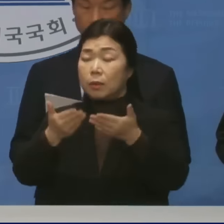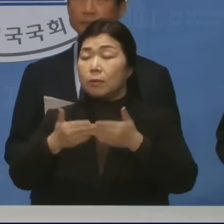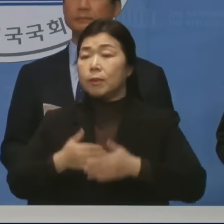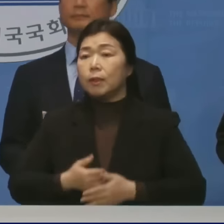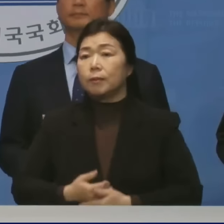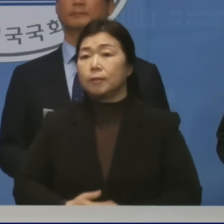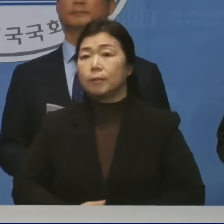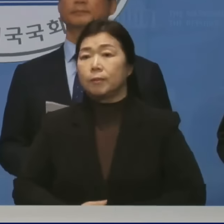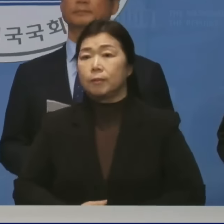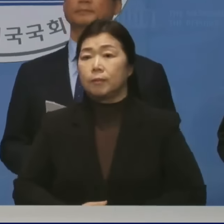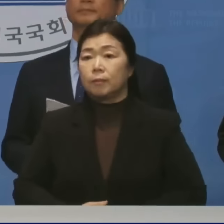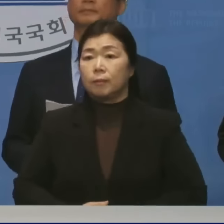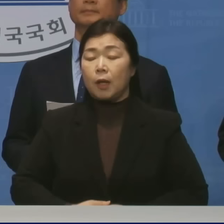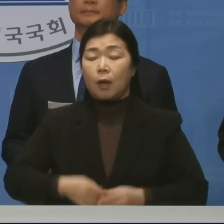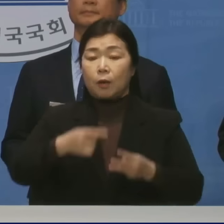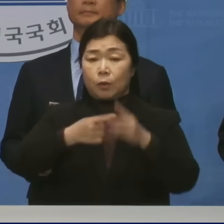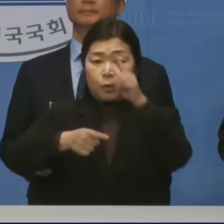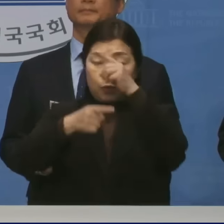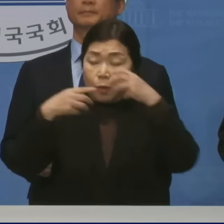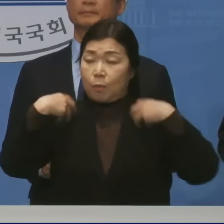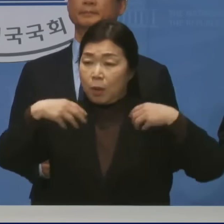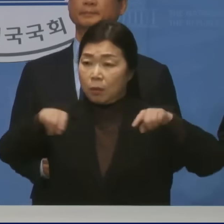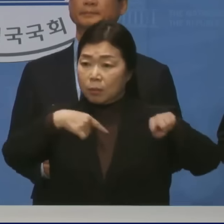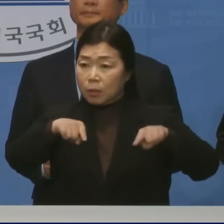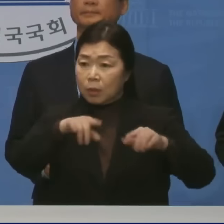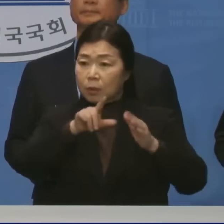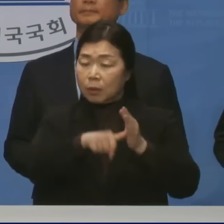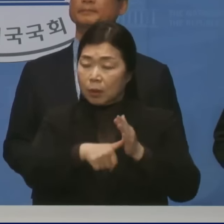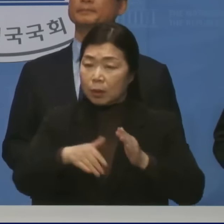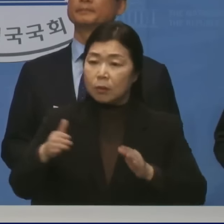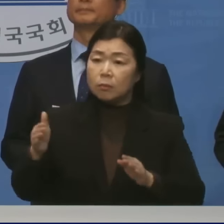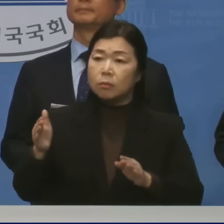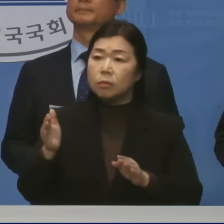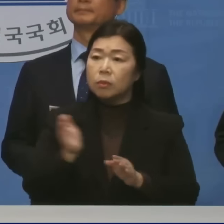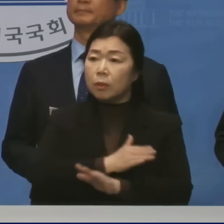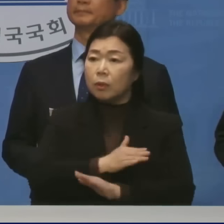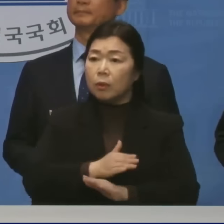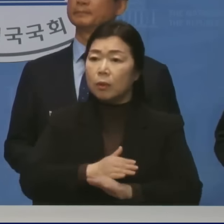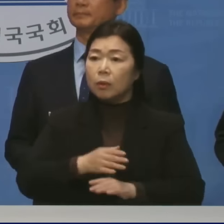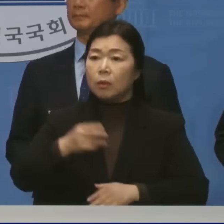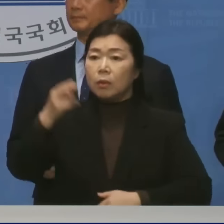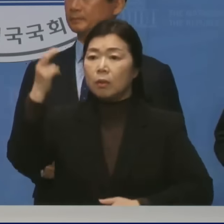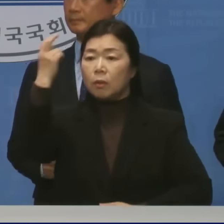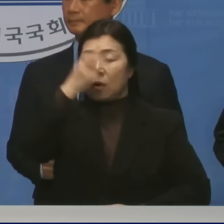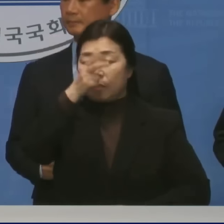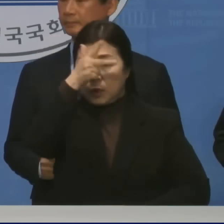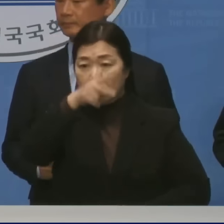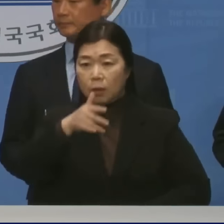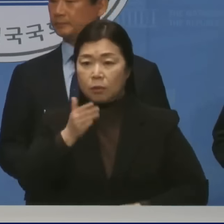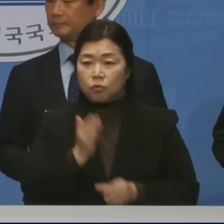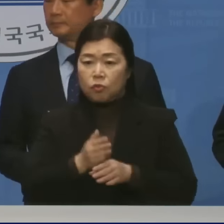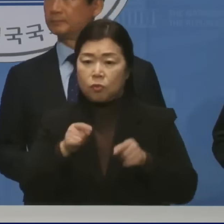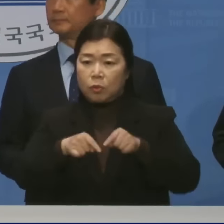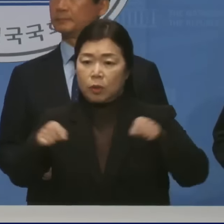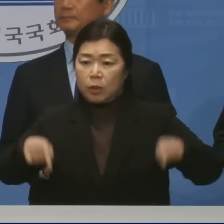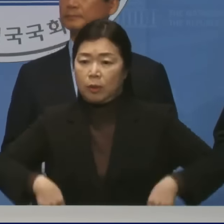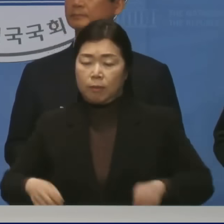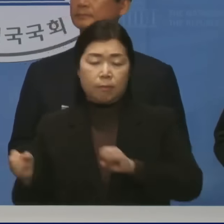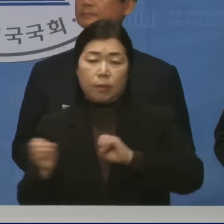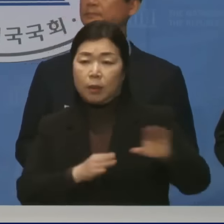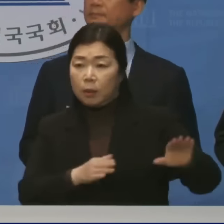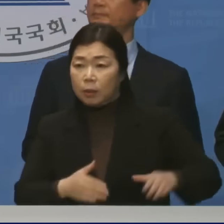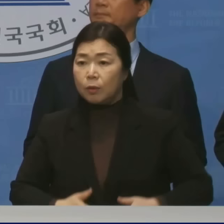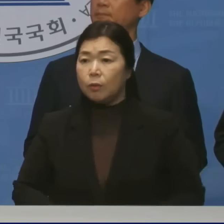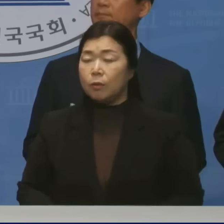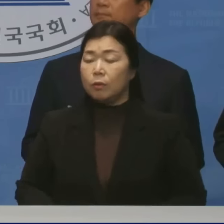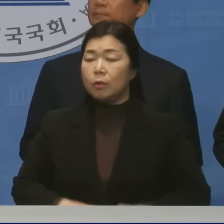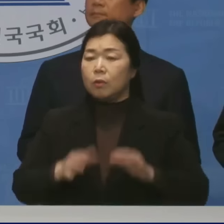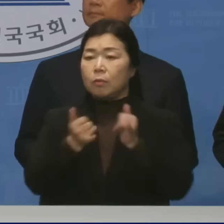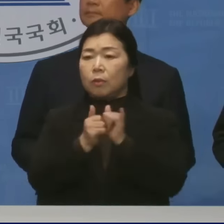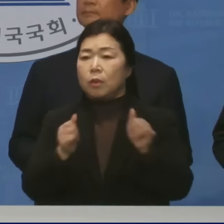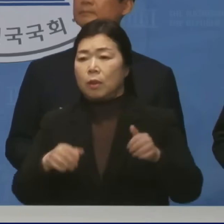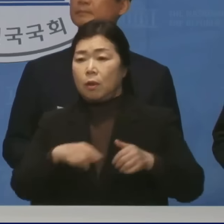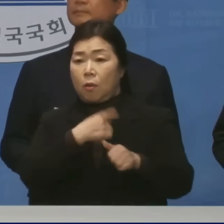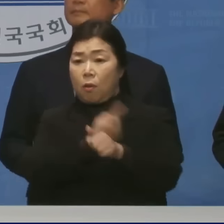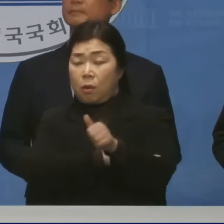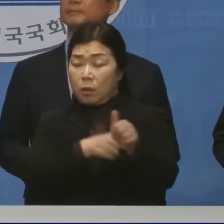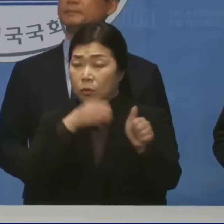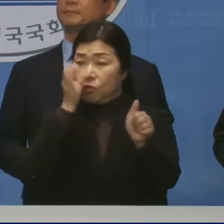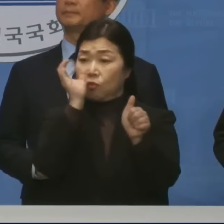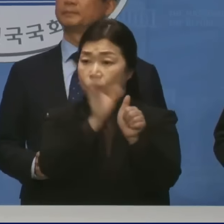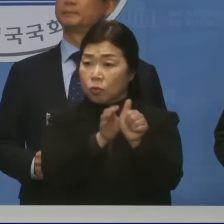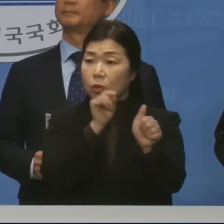윤석열 정권 들어 검찰이 중립적, 정치적 중립을 헌시작처럼 내다버린 채 국민이 부여한